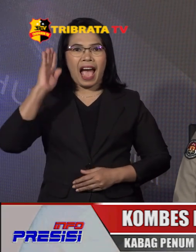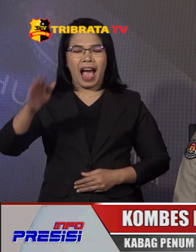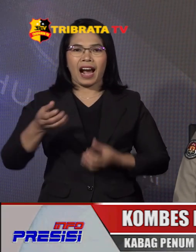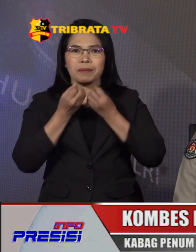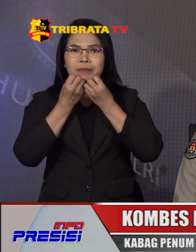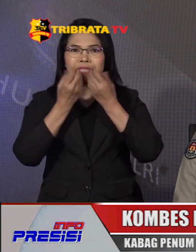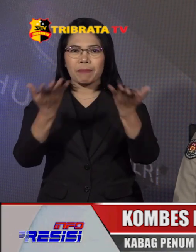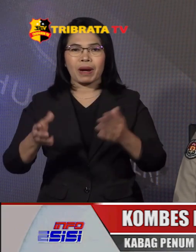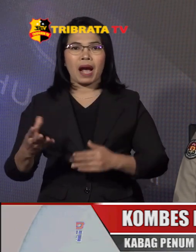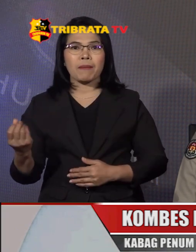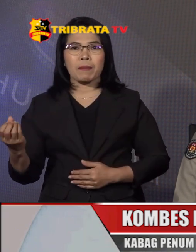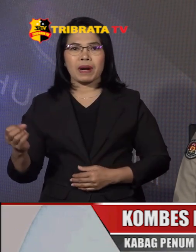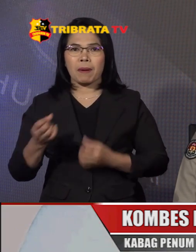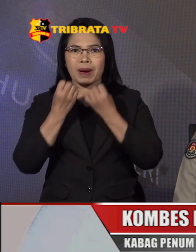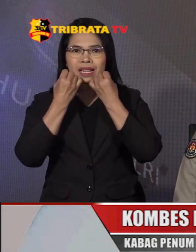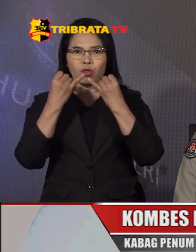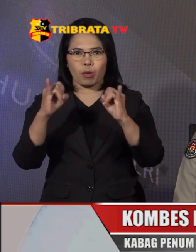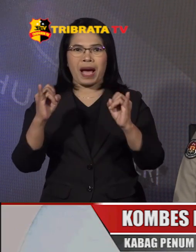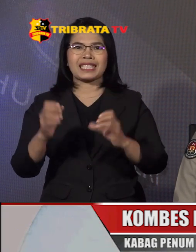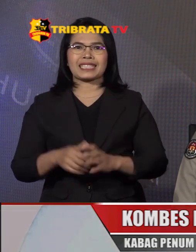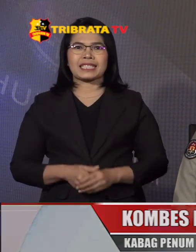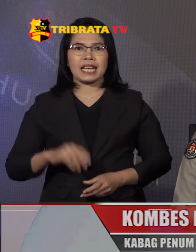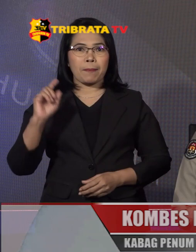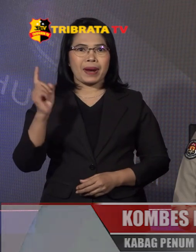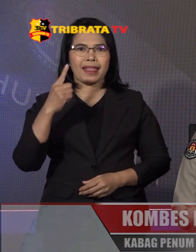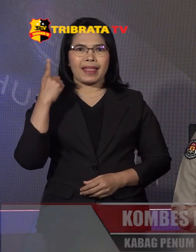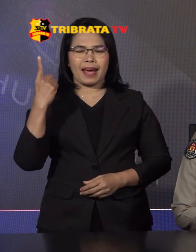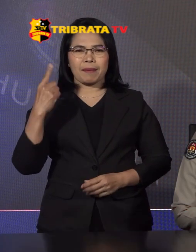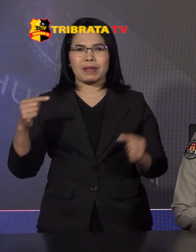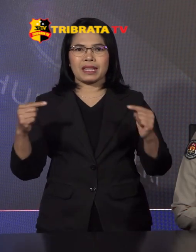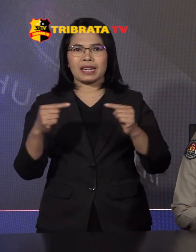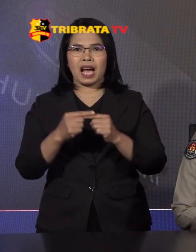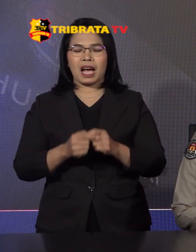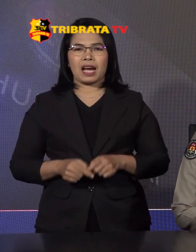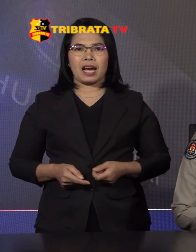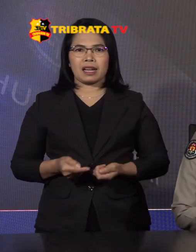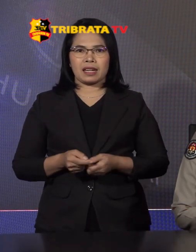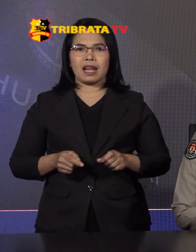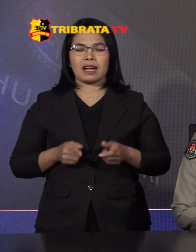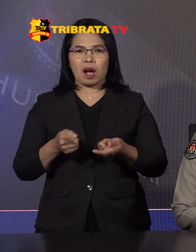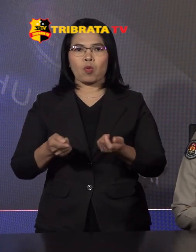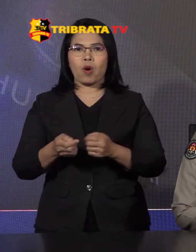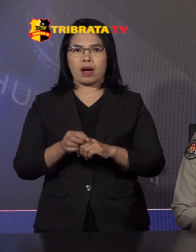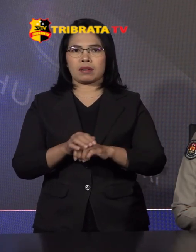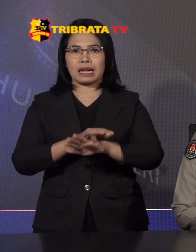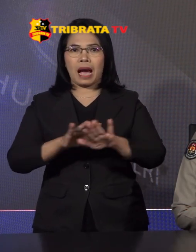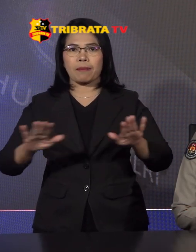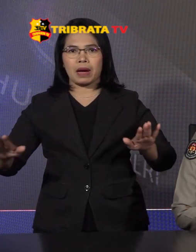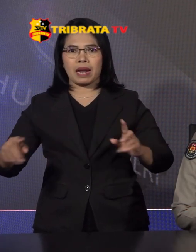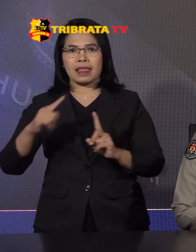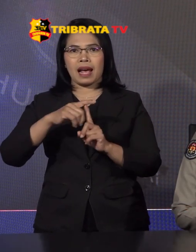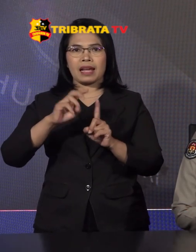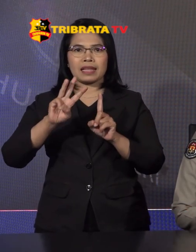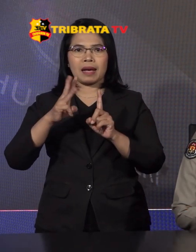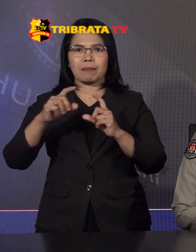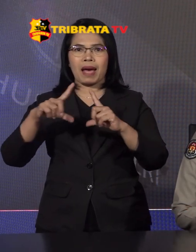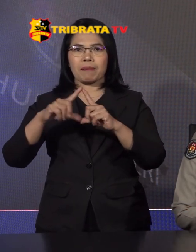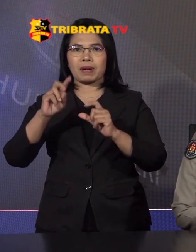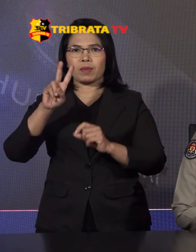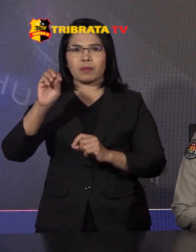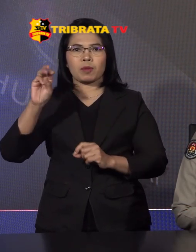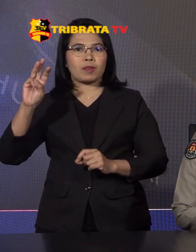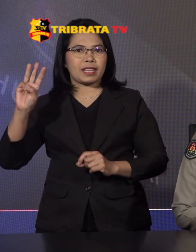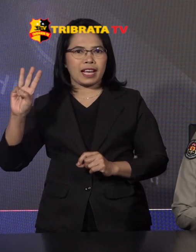menyampaikan beberapa informasi yang pertama terkait dengan gangguan Kamtibmas tanggal 13 April